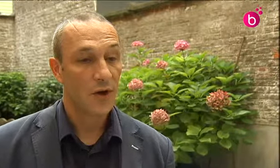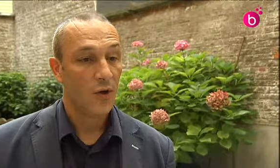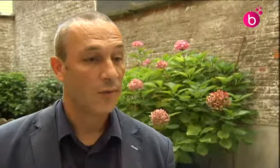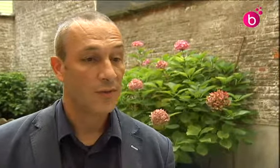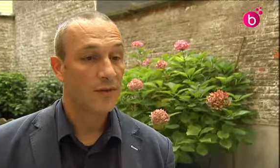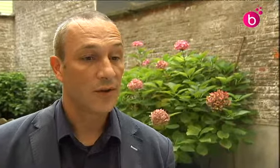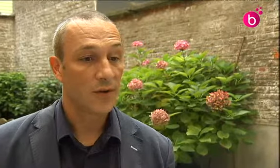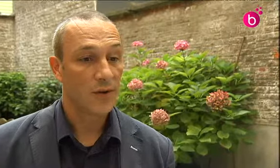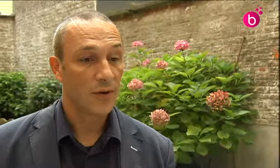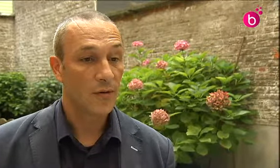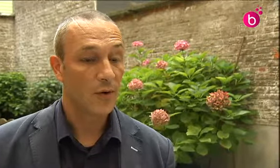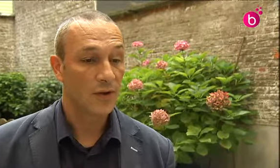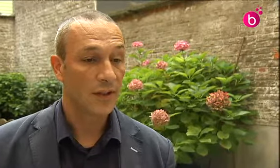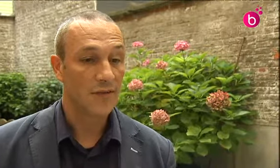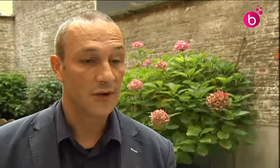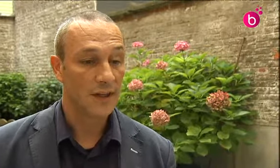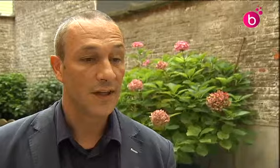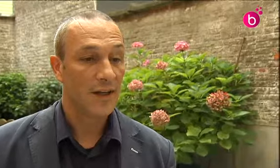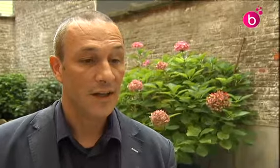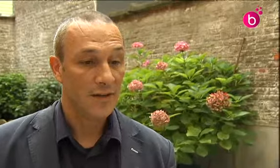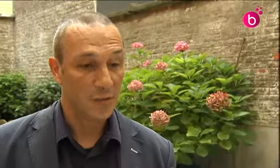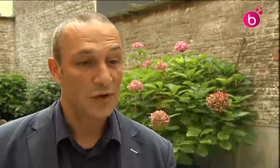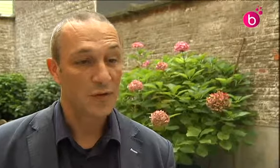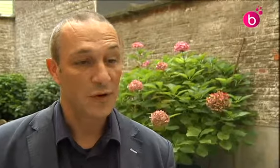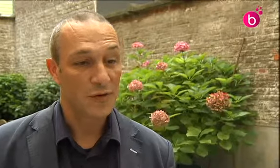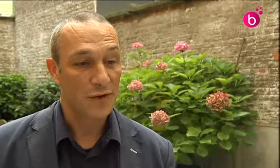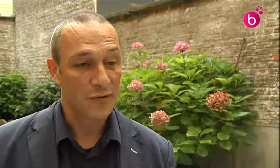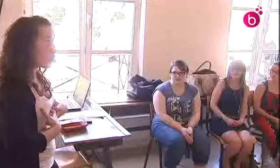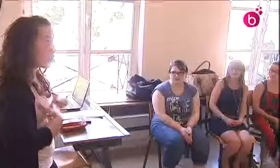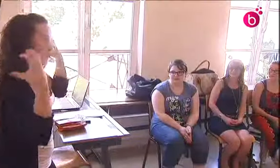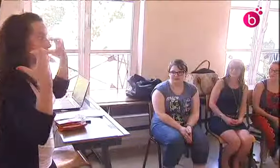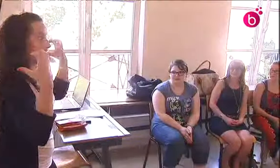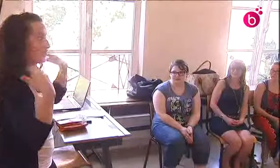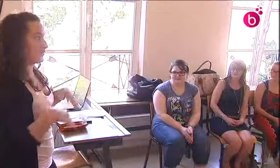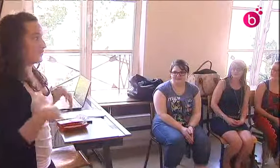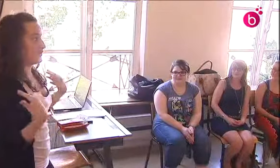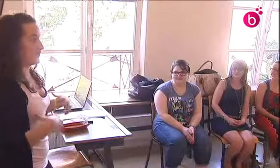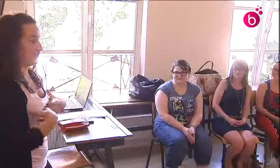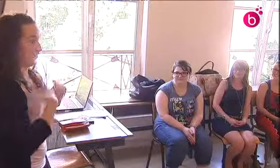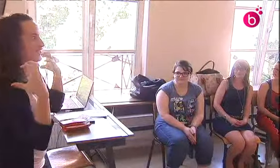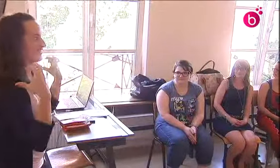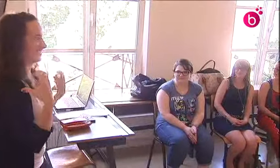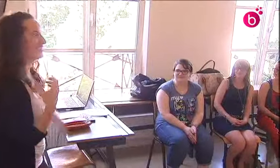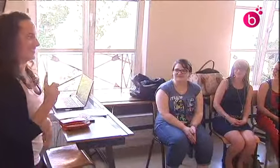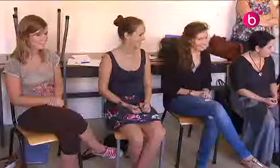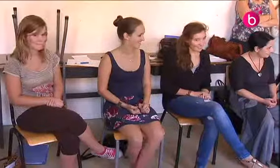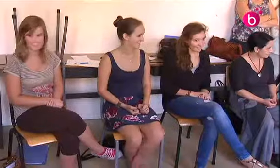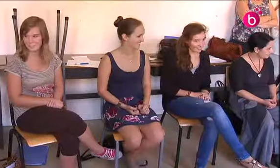au même titre que pour enseigner le français, il vaut mieux être francophone. Après une vingtaine d'années de discussion, le lancement de ce